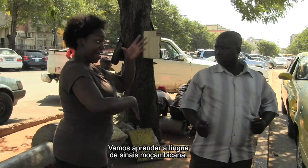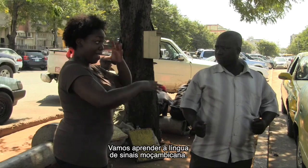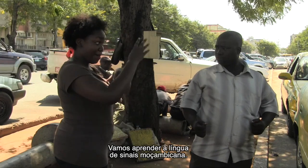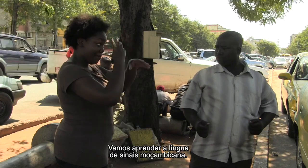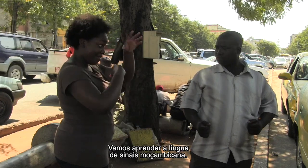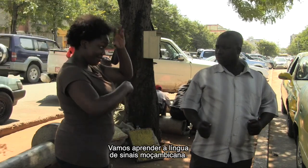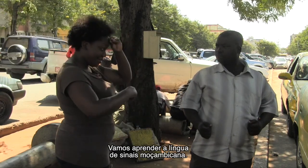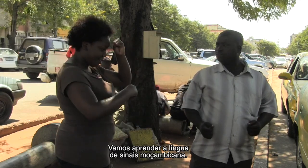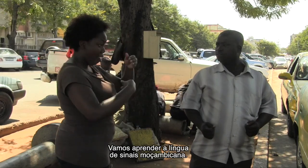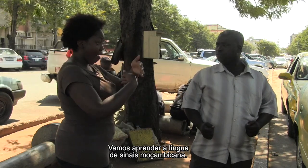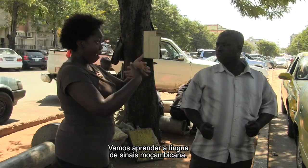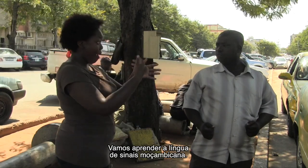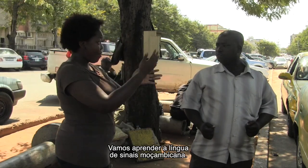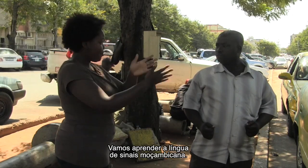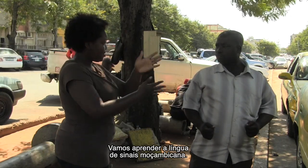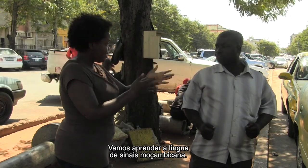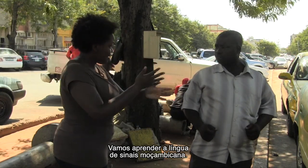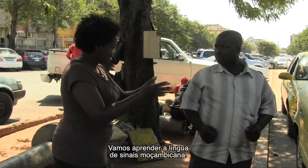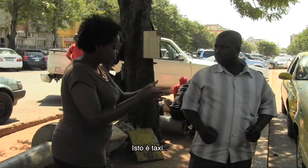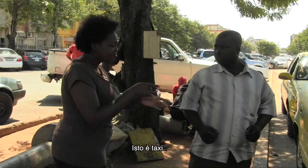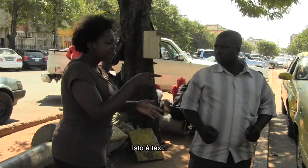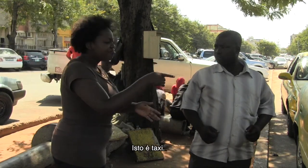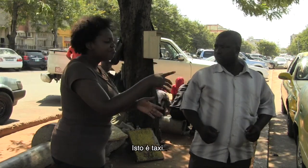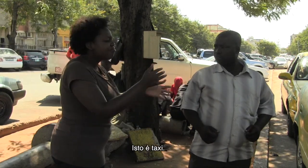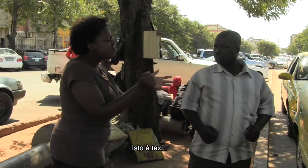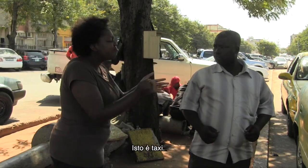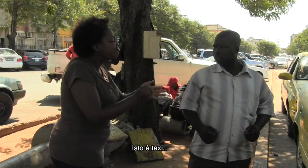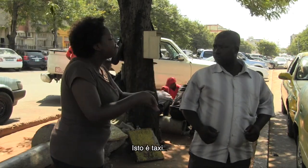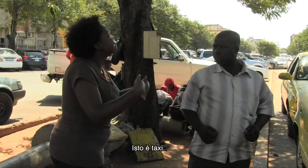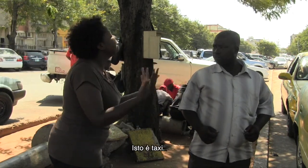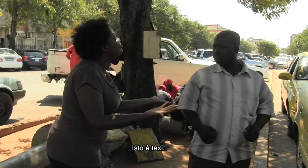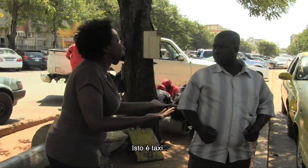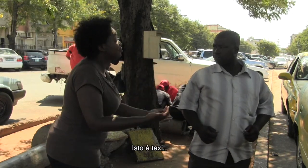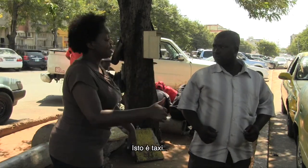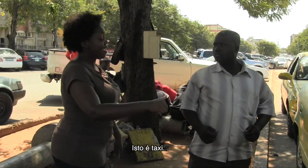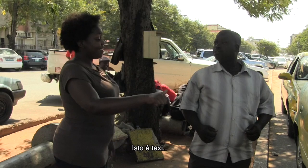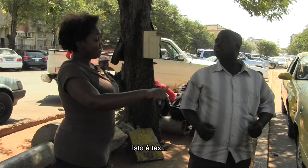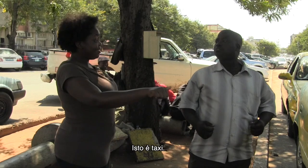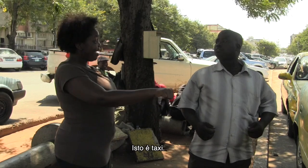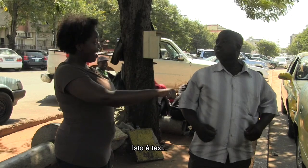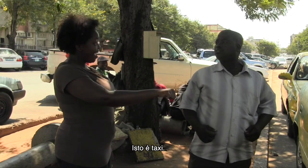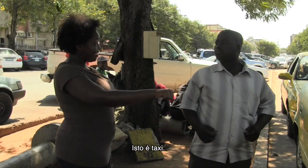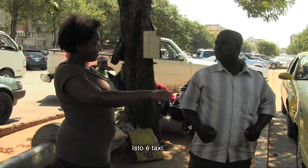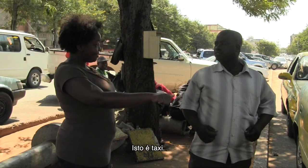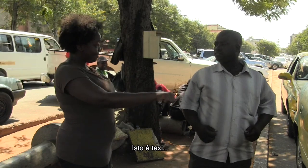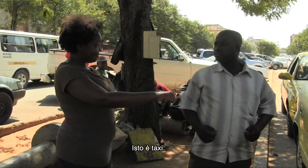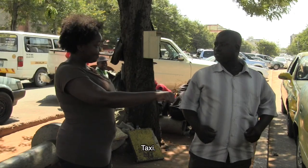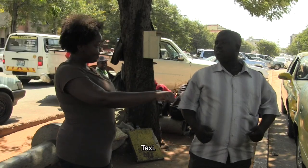Vamos aprender a língua de sinais moçambicana. Isto é táxi!